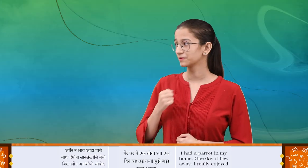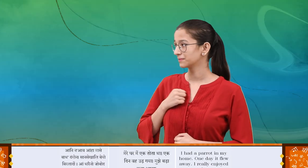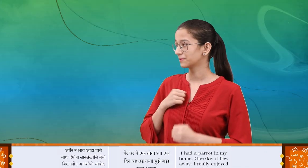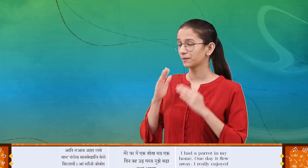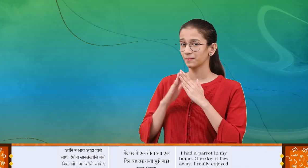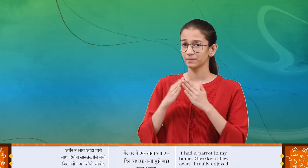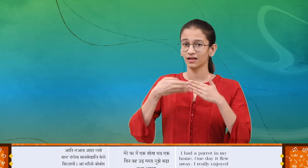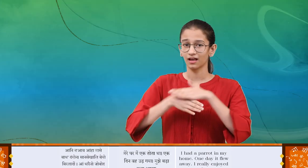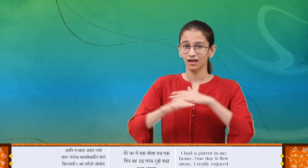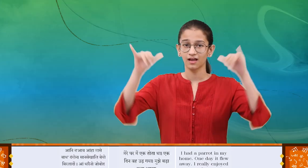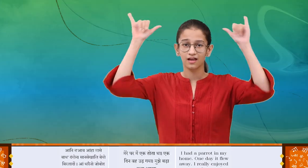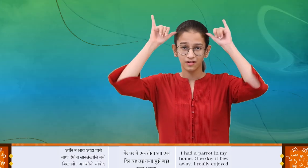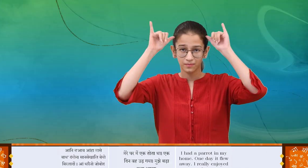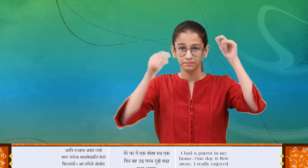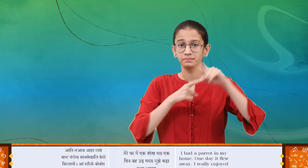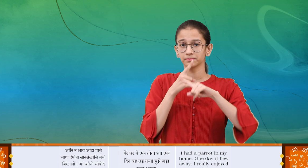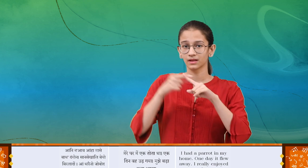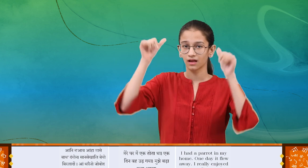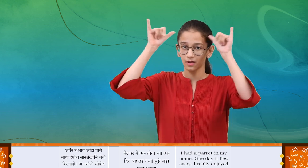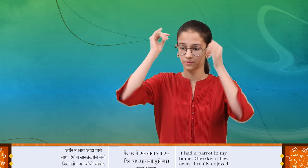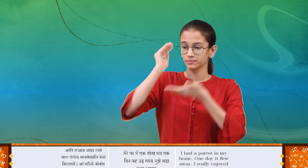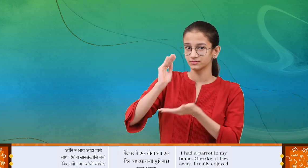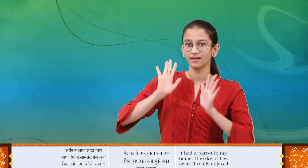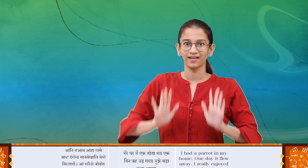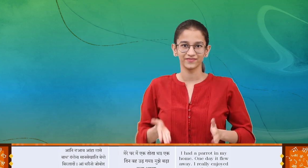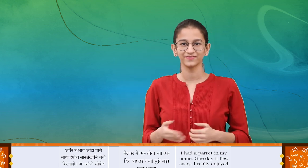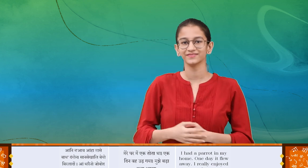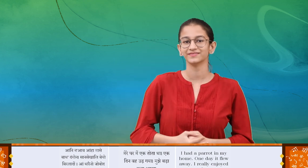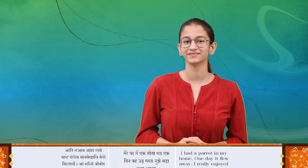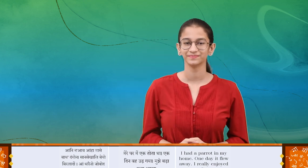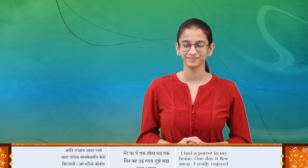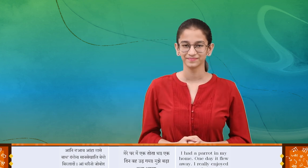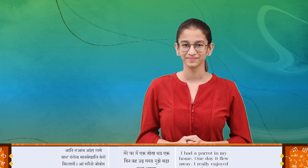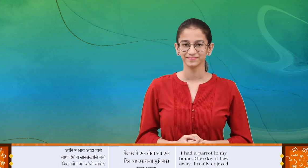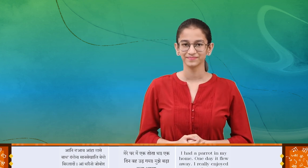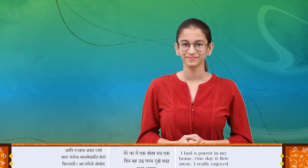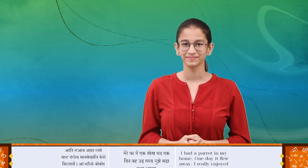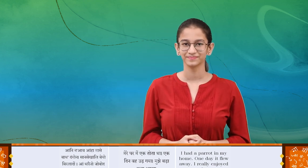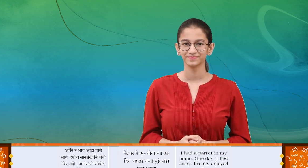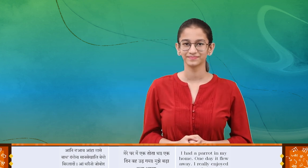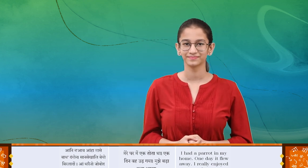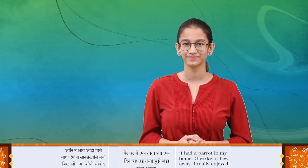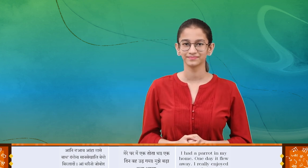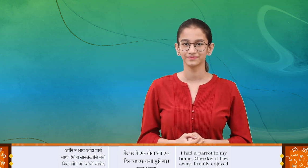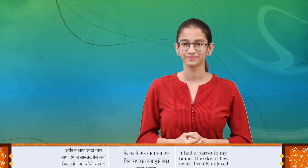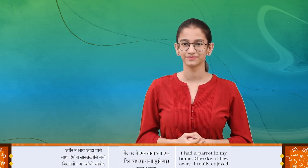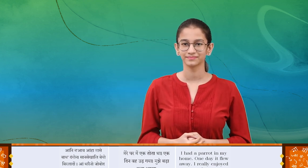आंनि न'आव आंहा मासे बाथ' दंमोन, सानसेखालि बियो बिरलांदों। आं थारैनो जोबोद